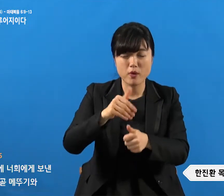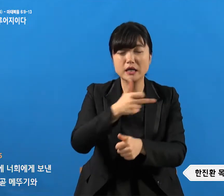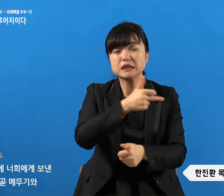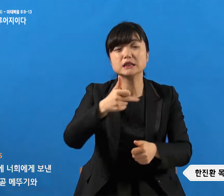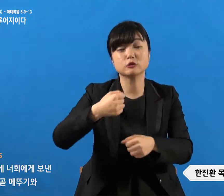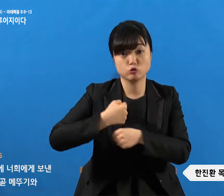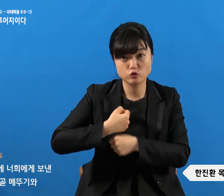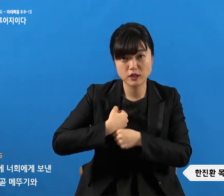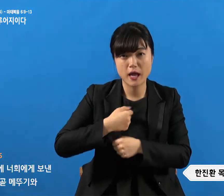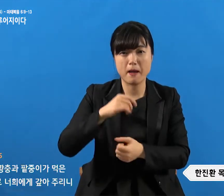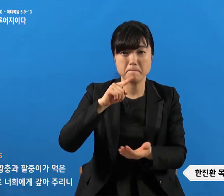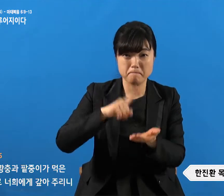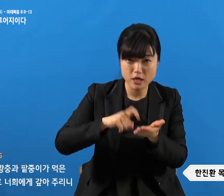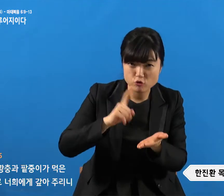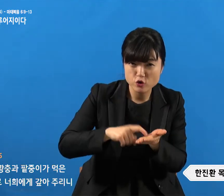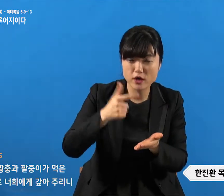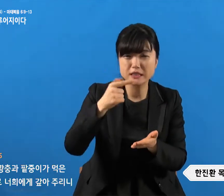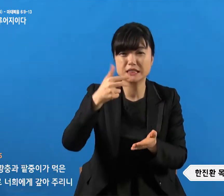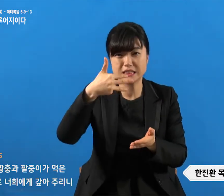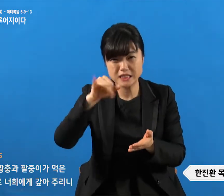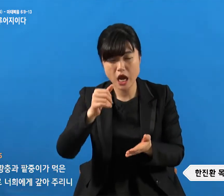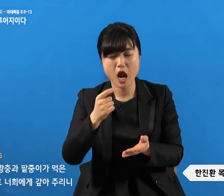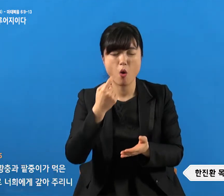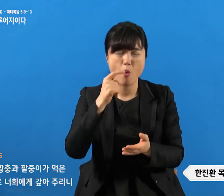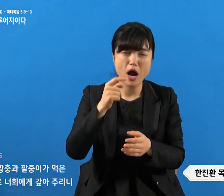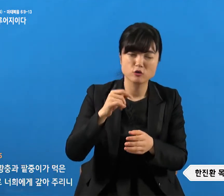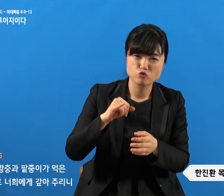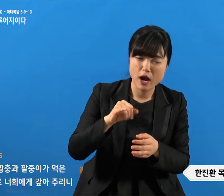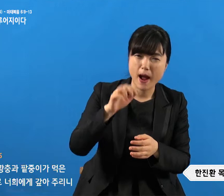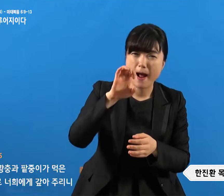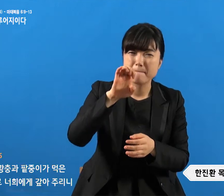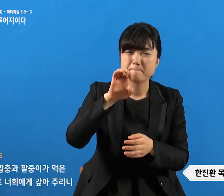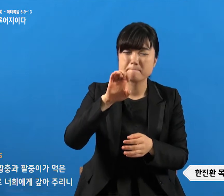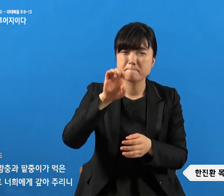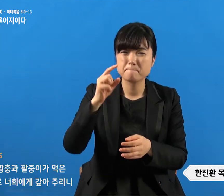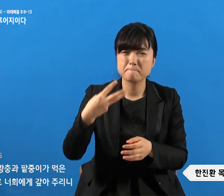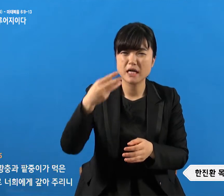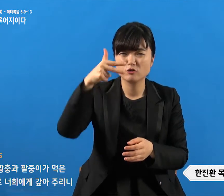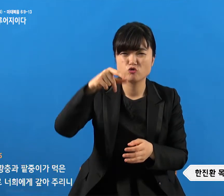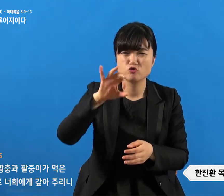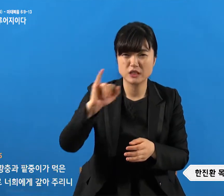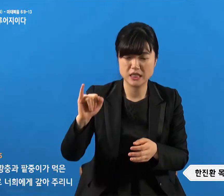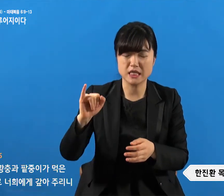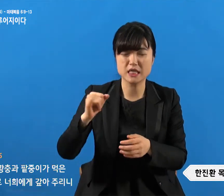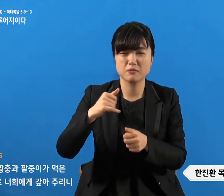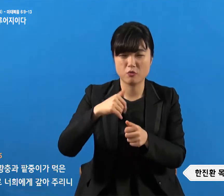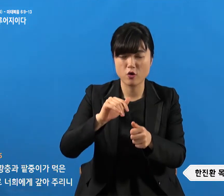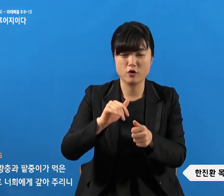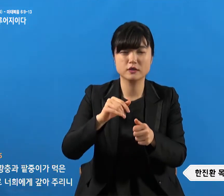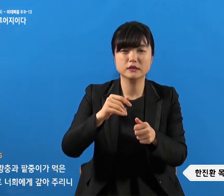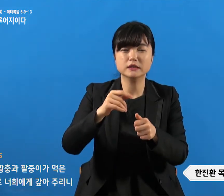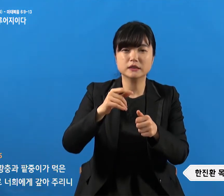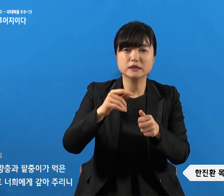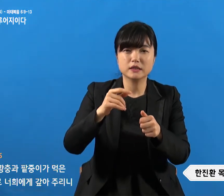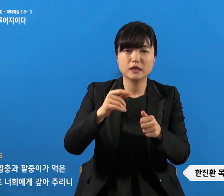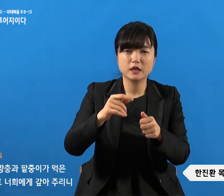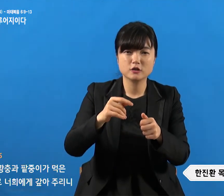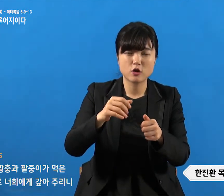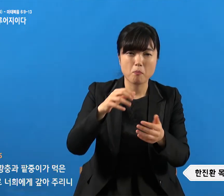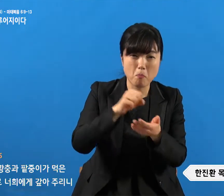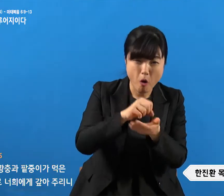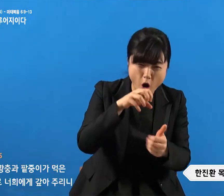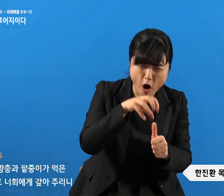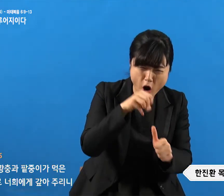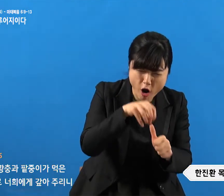큰 군대 곧 메뚜기와 느치와 황충과 팥중이가 먹은 횟수대로 너희에게 갚아주리라.